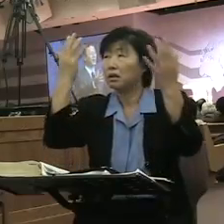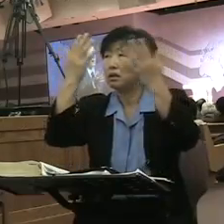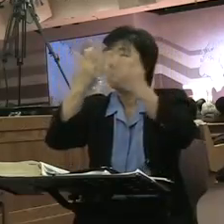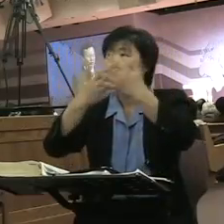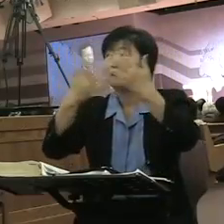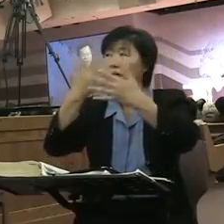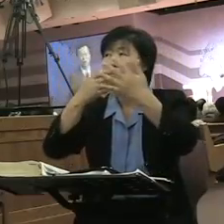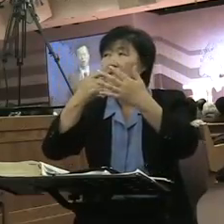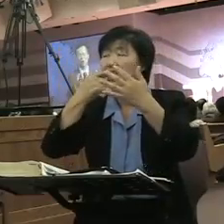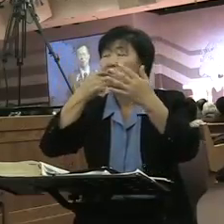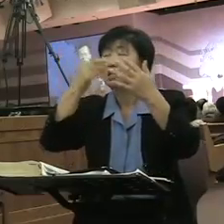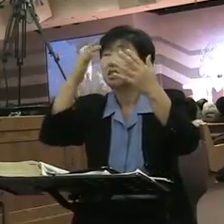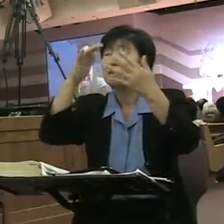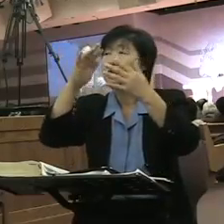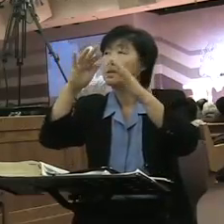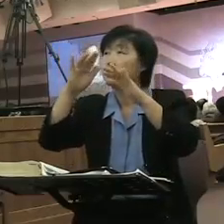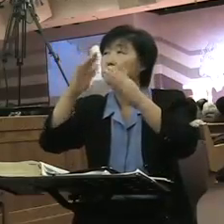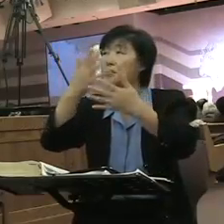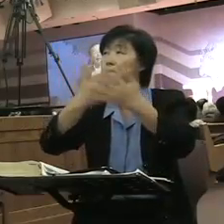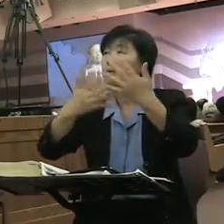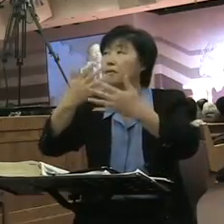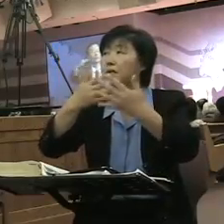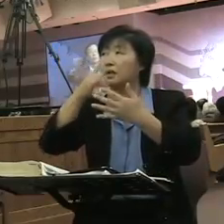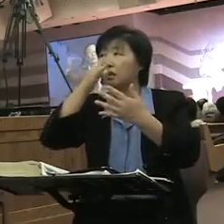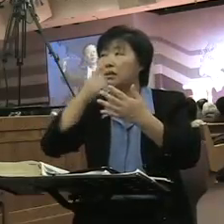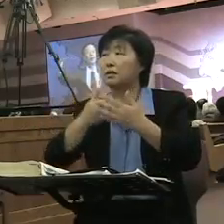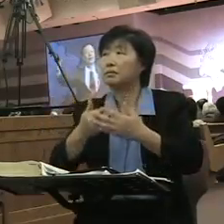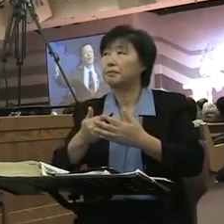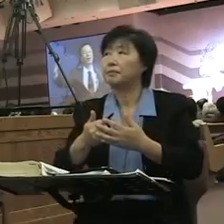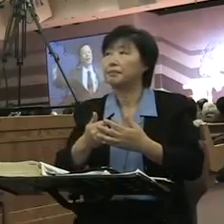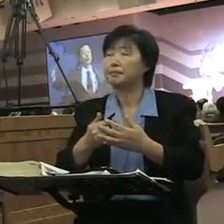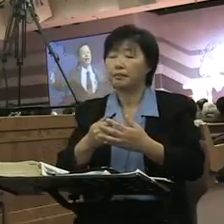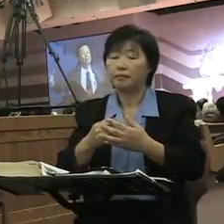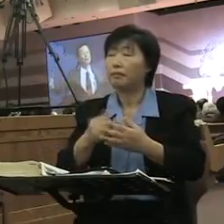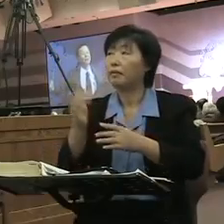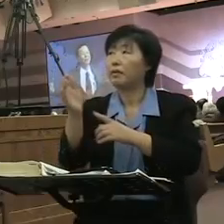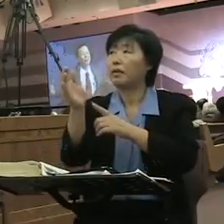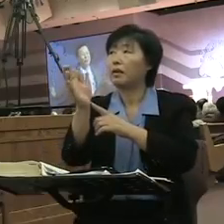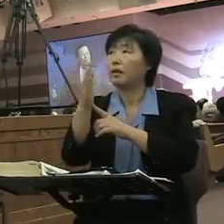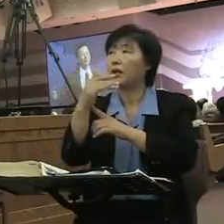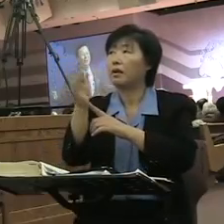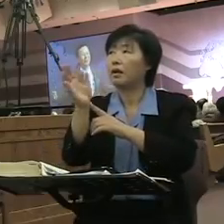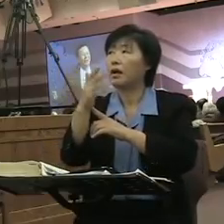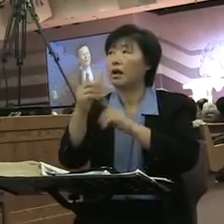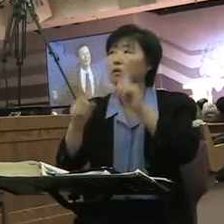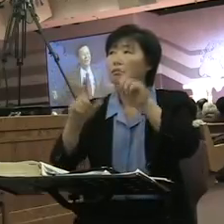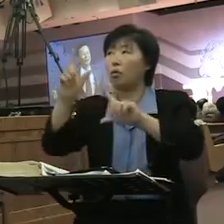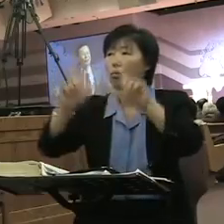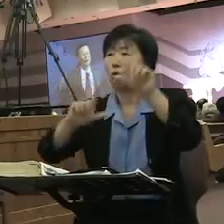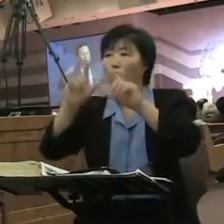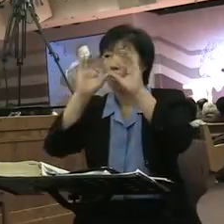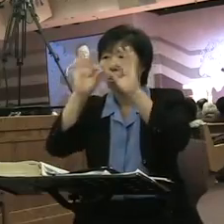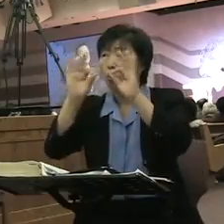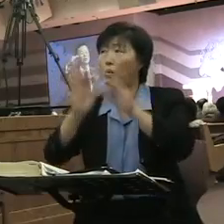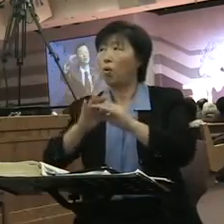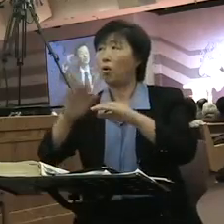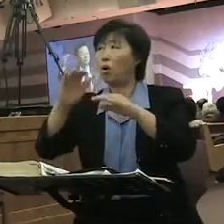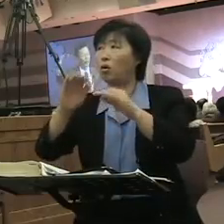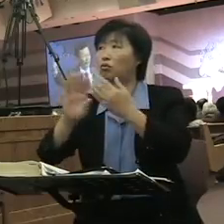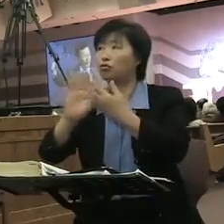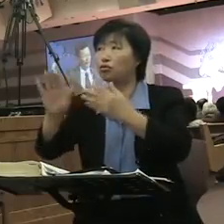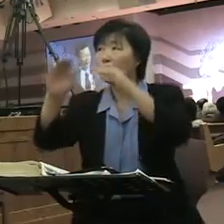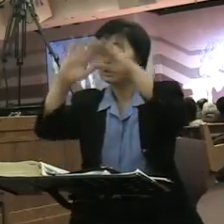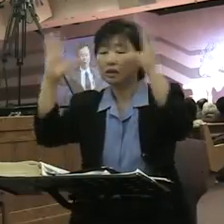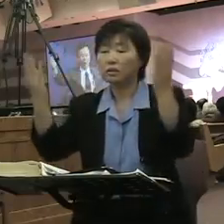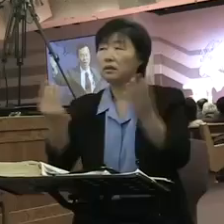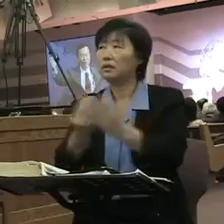껴있었는데 안개가 걷히면서 플래카드의 한 모습이 가렸던 한 모습이 보입니다. 그 후에 전체 메시지를